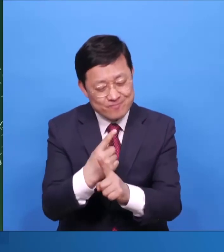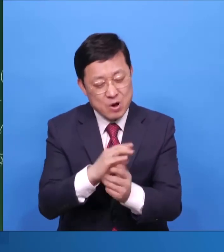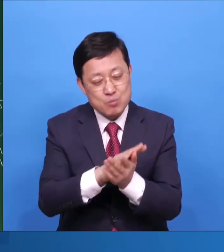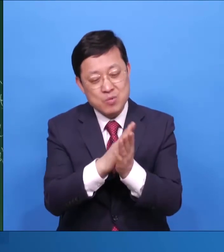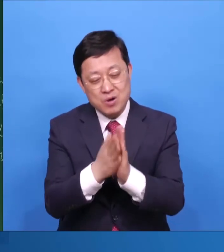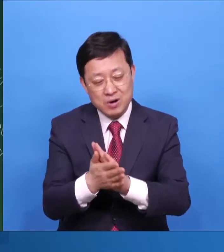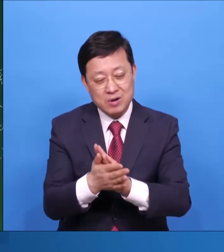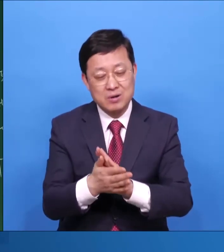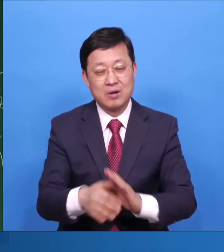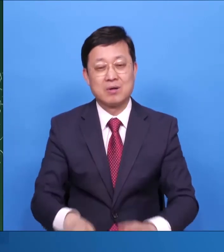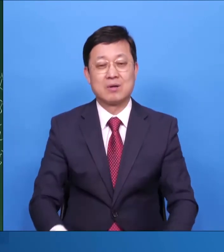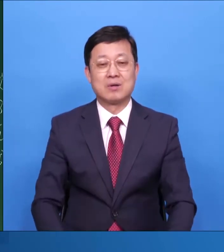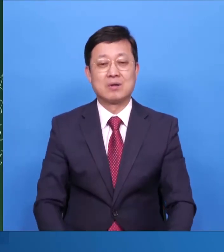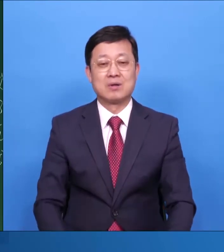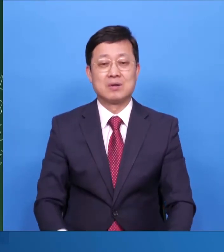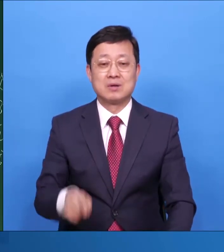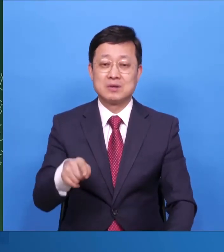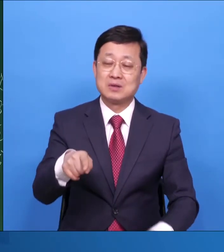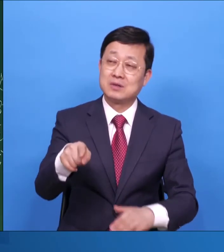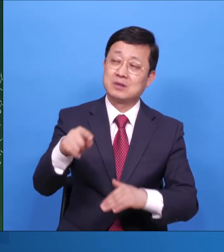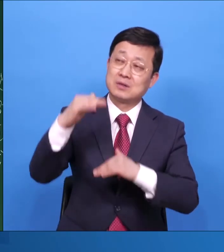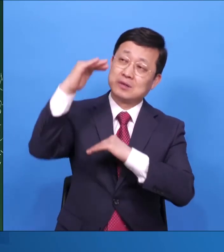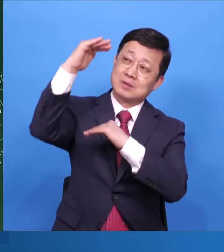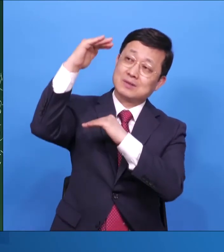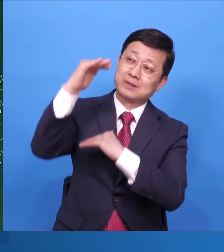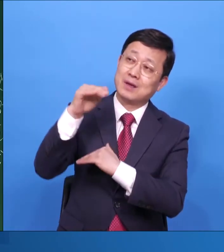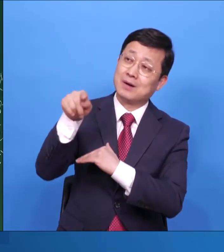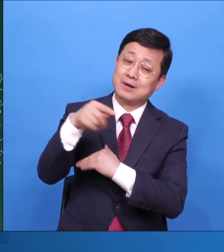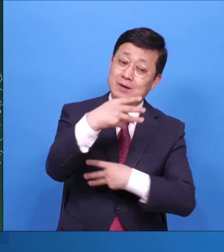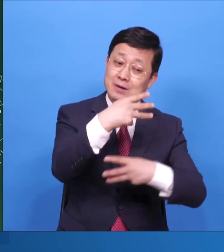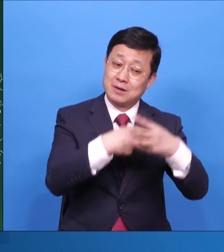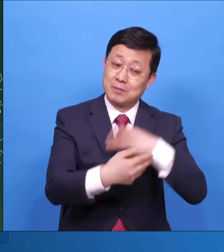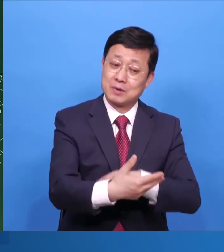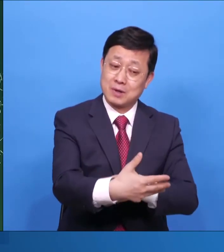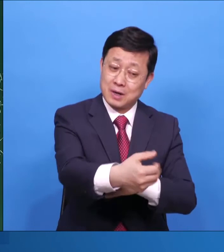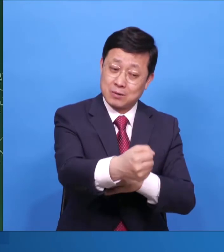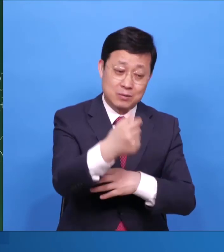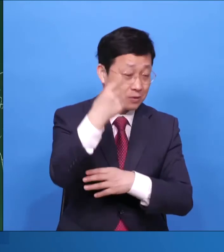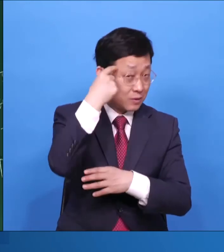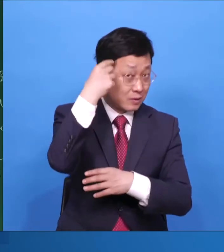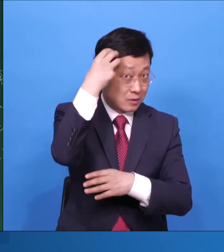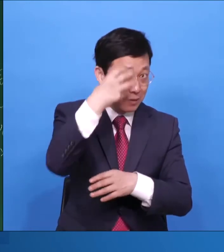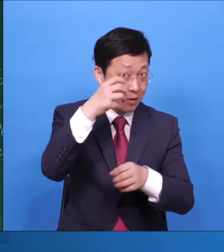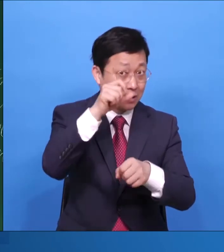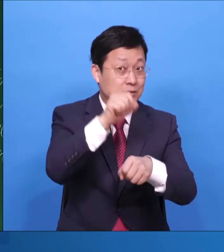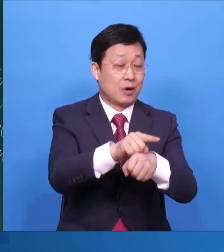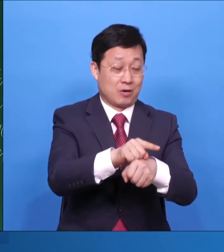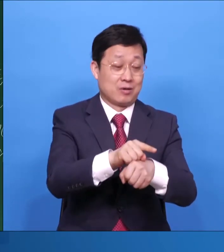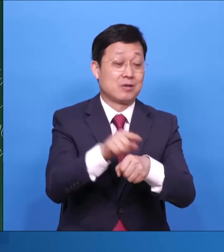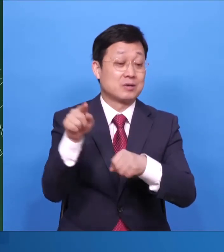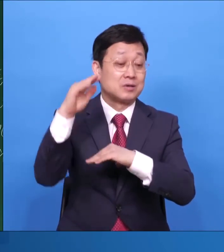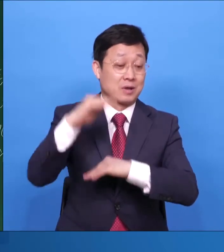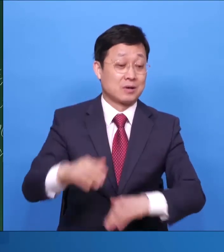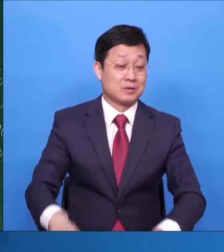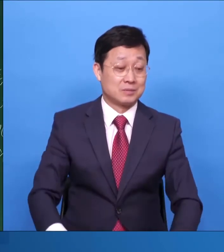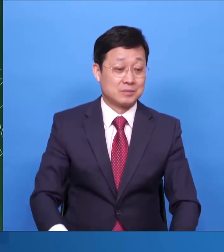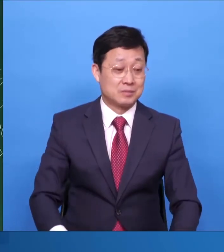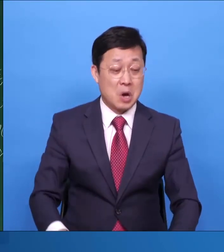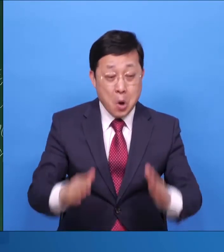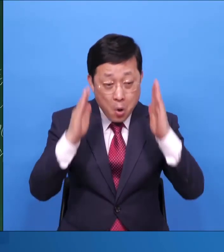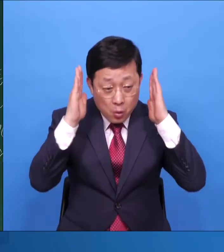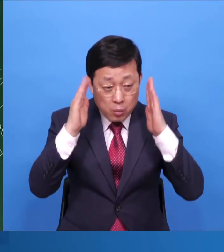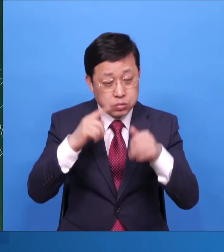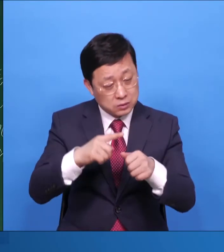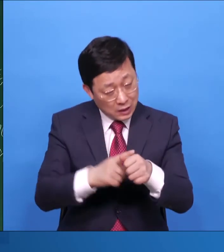이게 렘넌트가 갖춰야 될 영성입니다. Y esta es la espiritualidad que los remanentes deben de poseer. 공부는 저절로